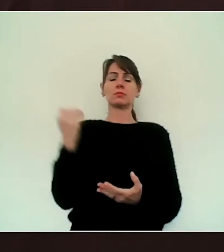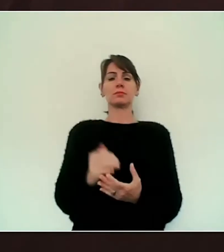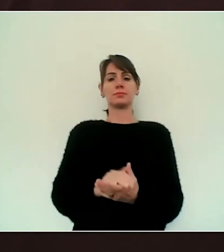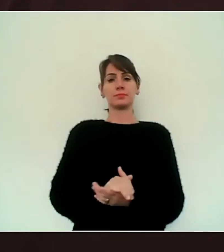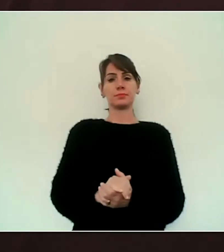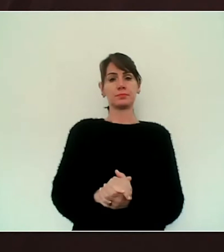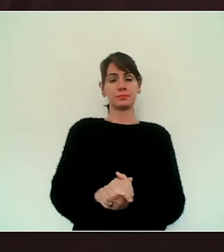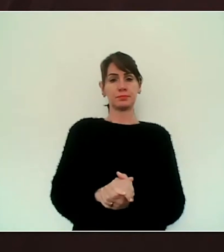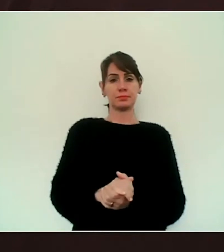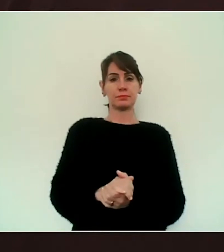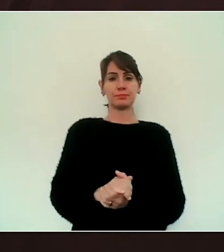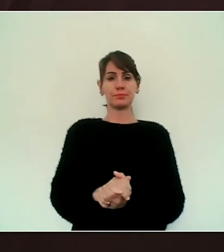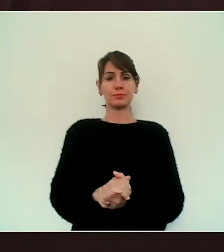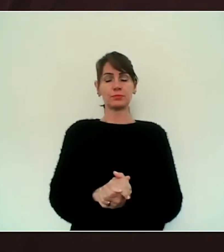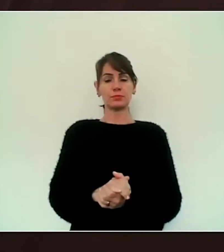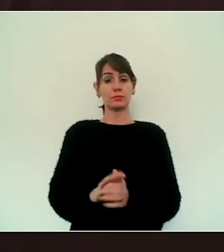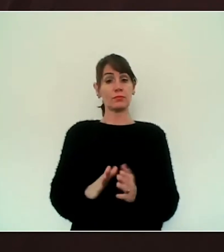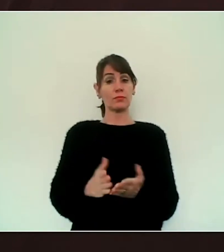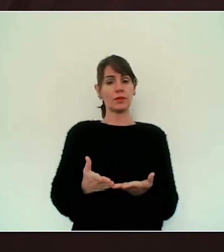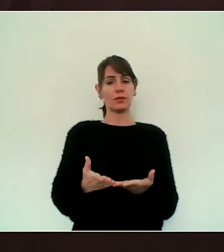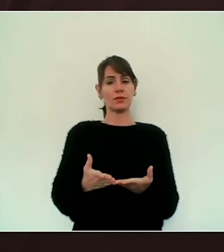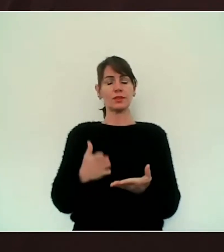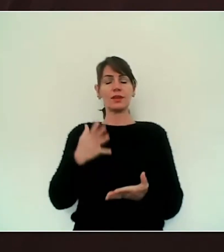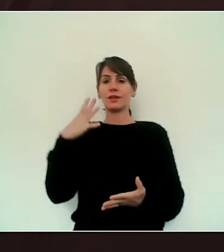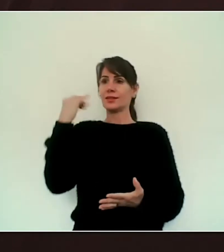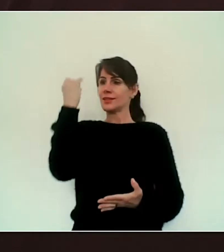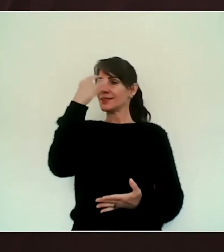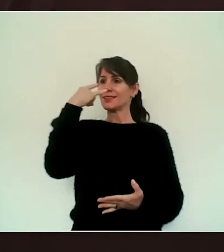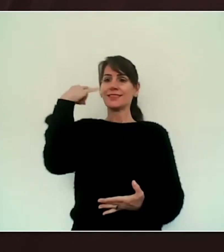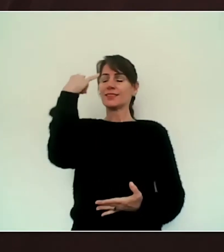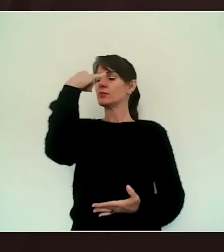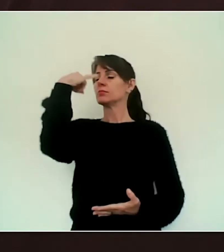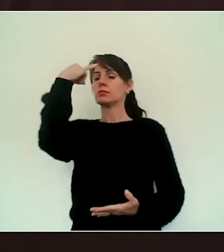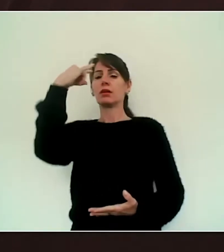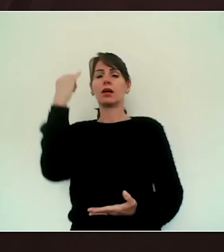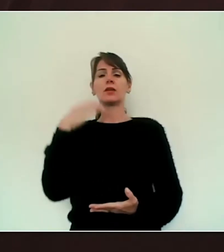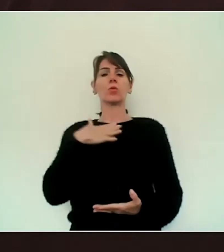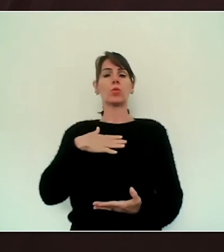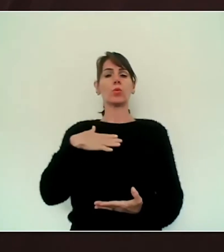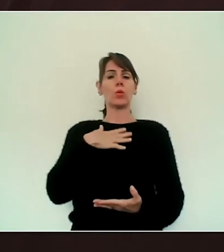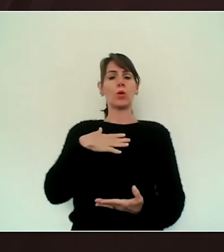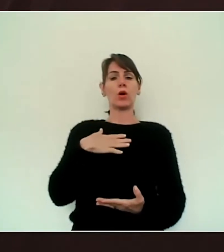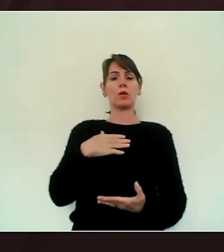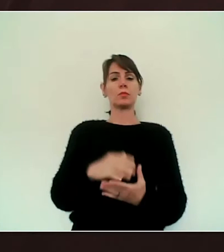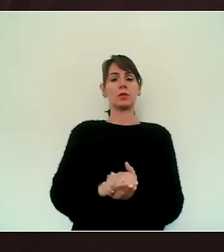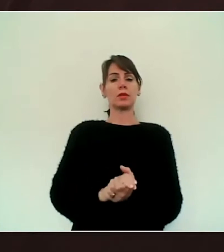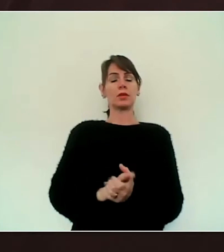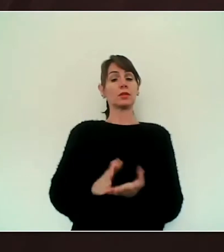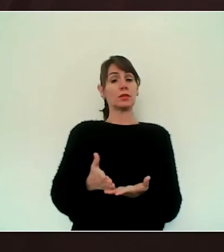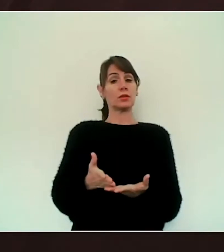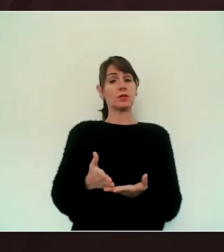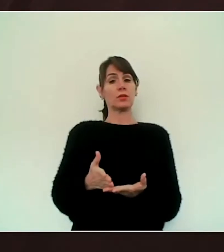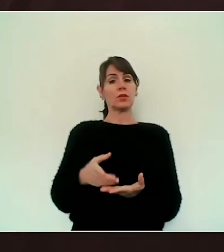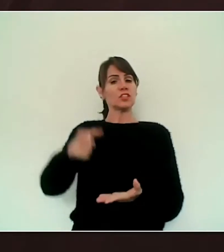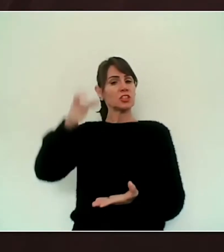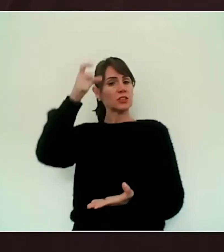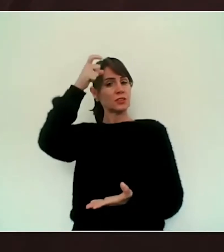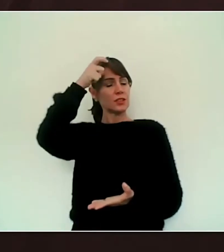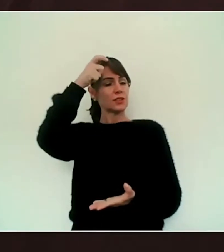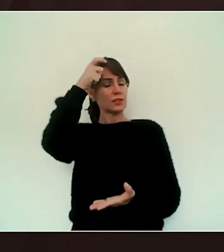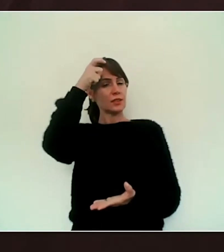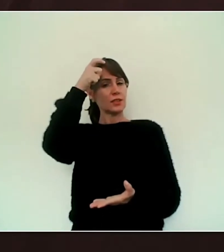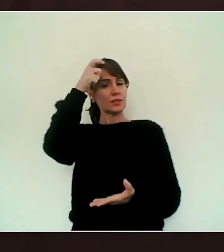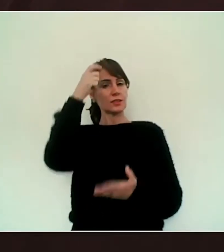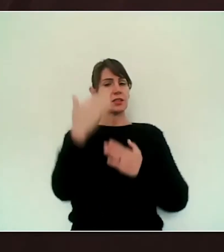esse fascínio que o homem tem sobre isso, Satanás então acena para aqueles que gostam disso e